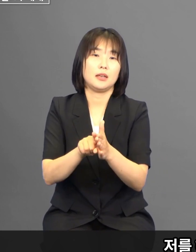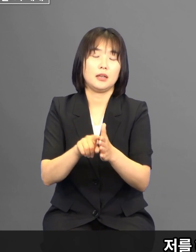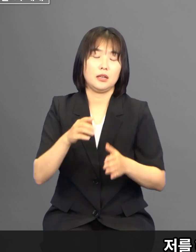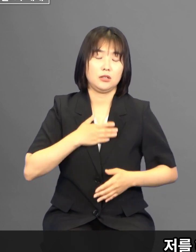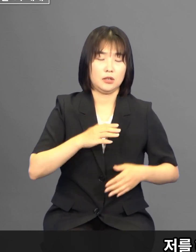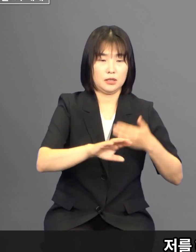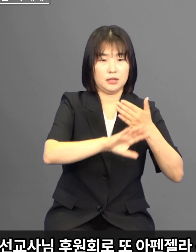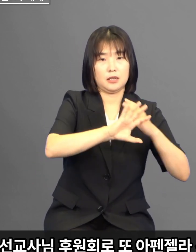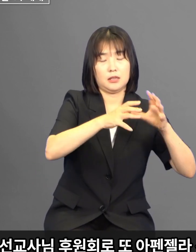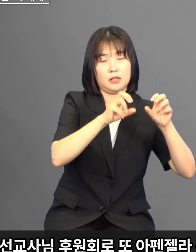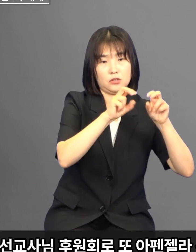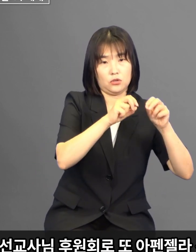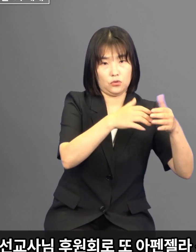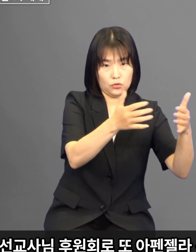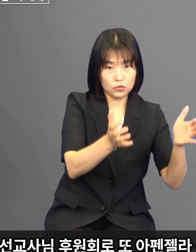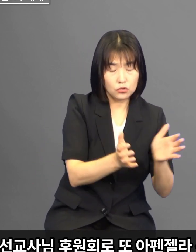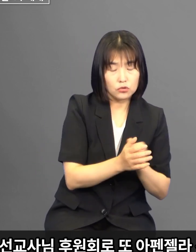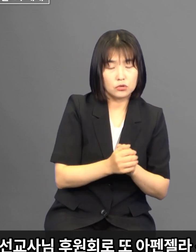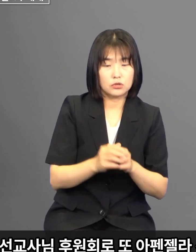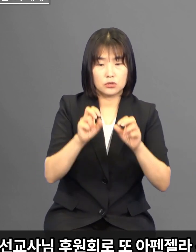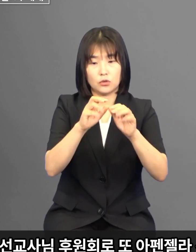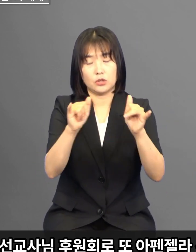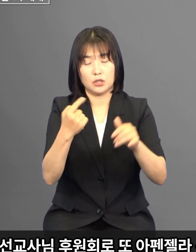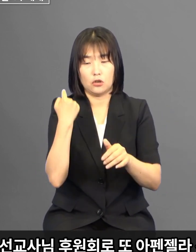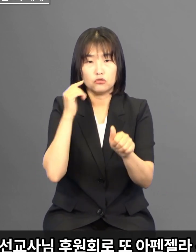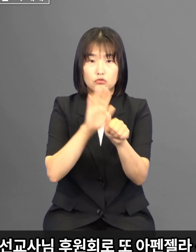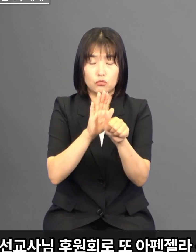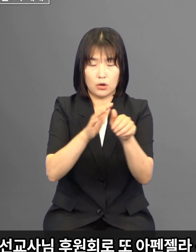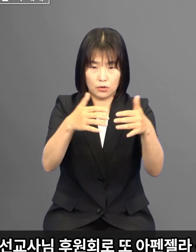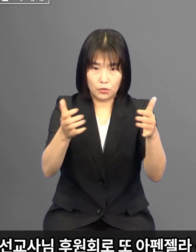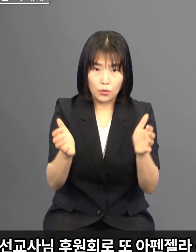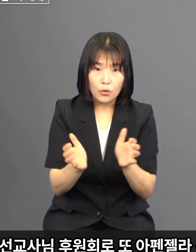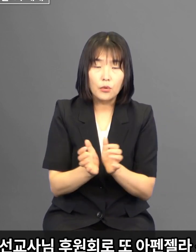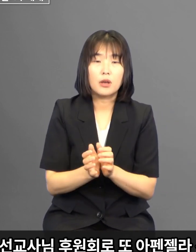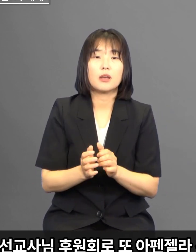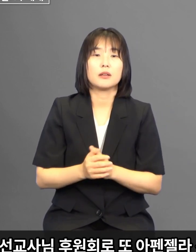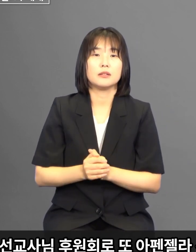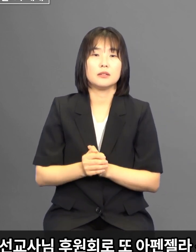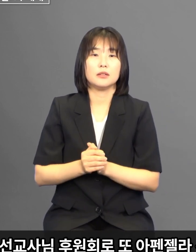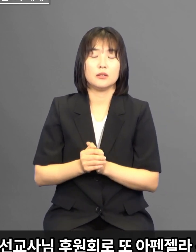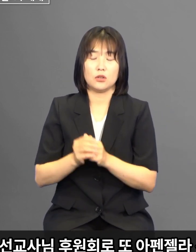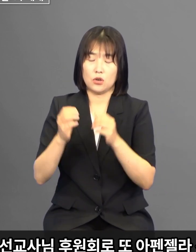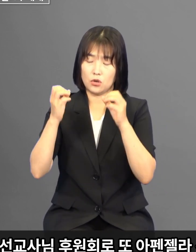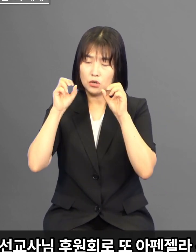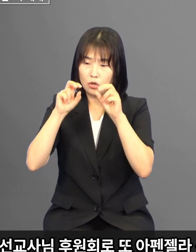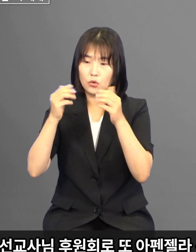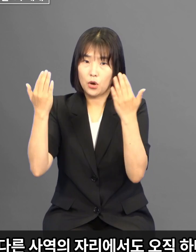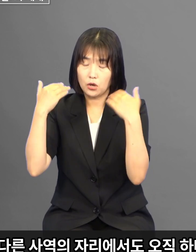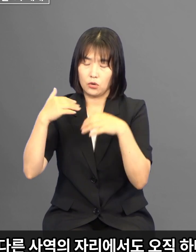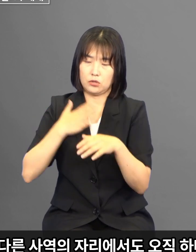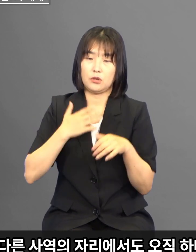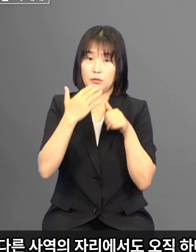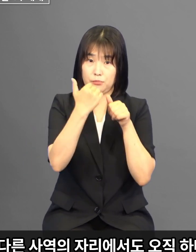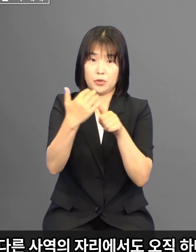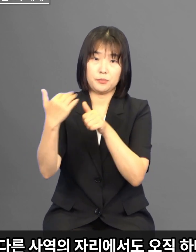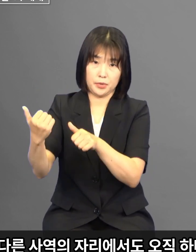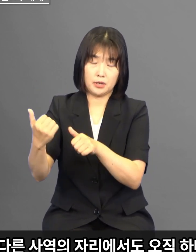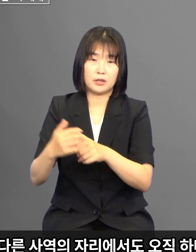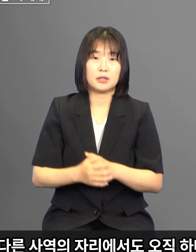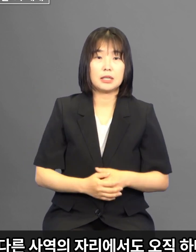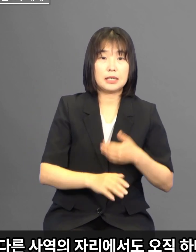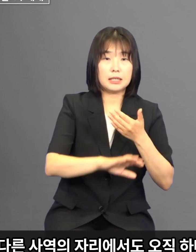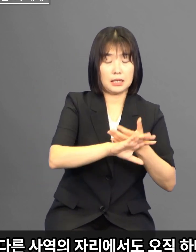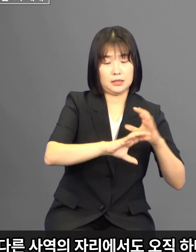해외 선교국으로, 선교사님 후원회로, 또 아펜젤러 선교학교 섬김이의 자리로 불러주셨습니다. 다른 사역의